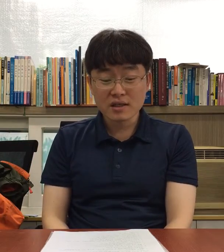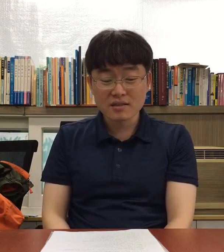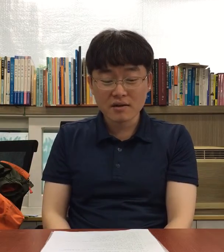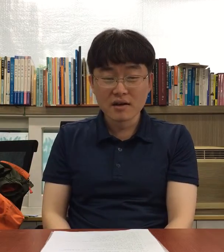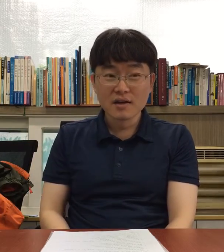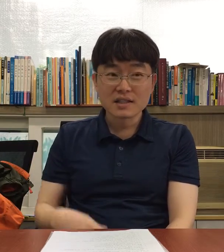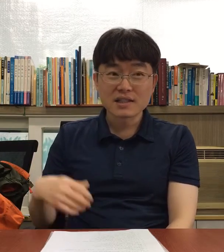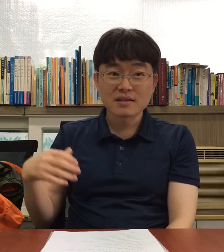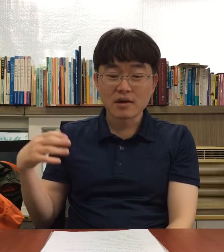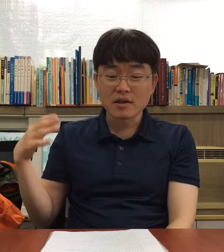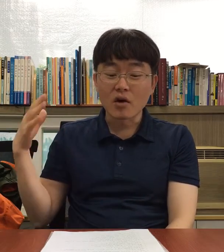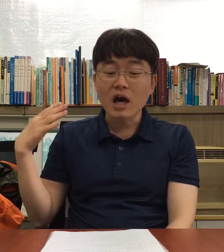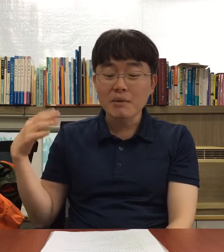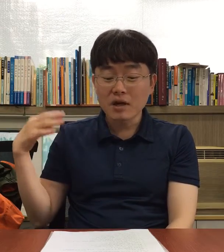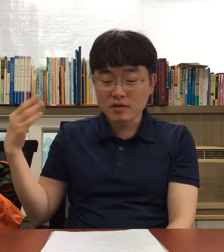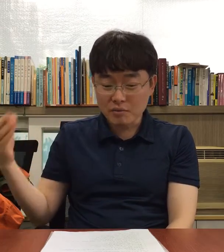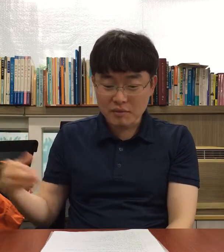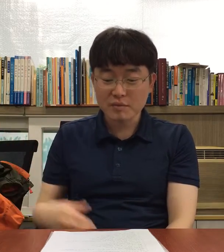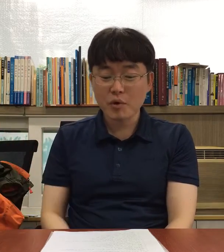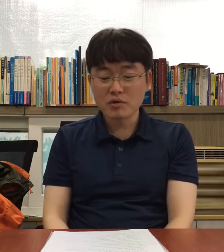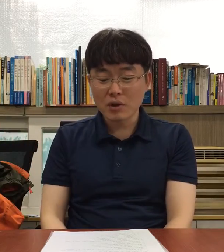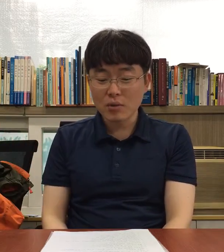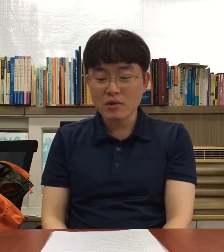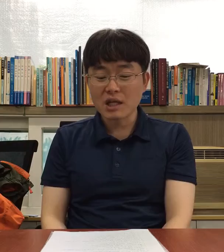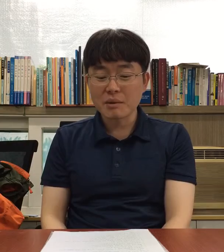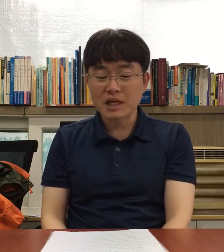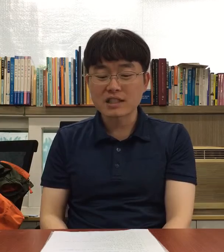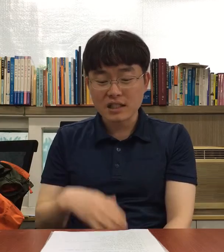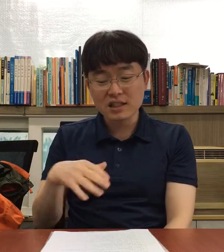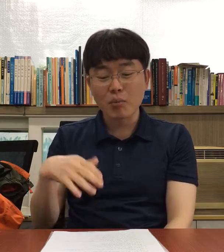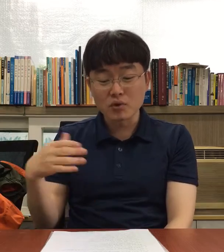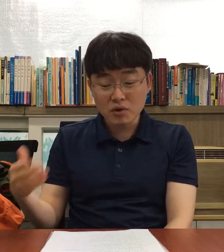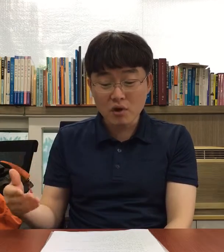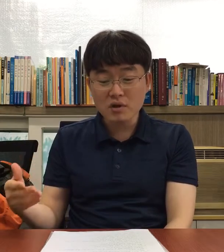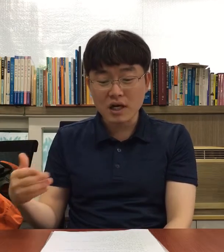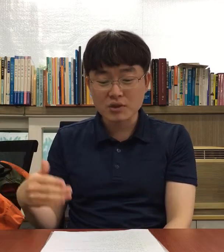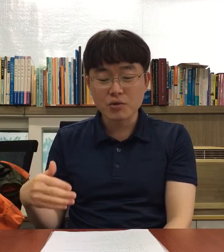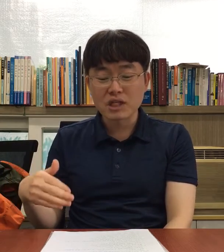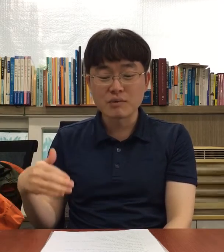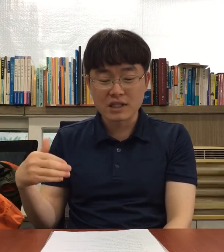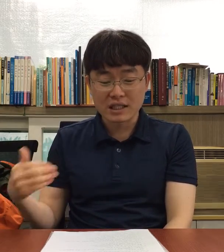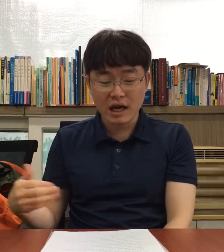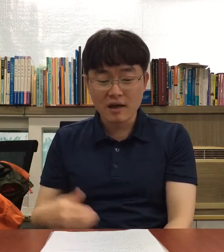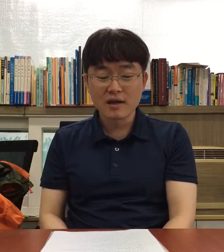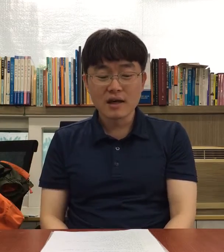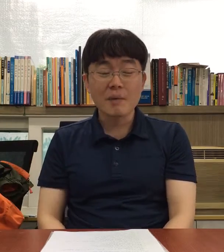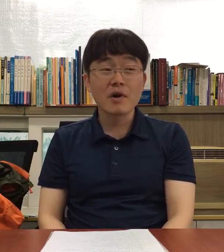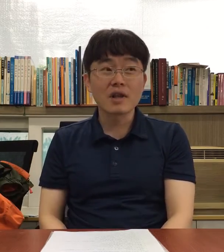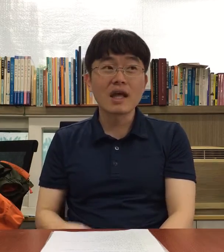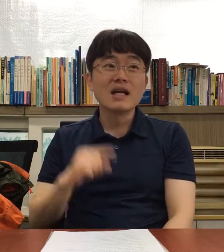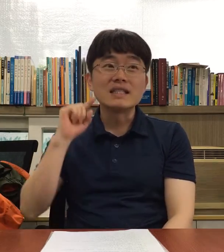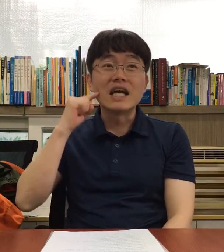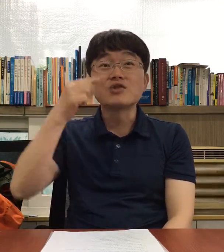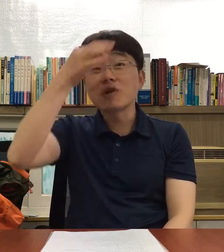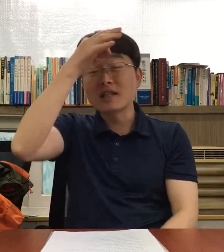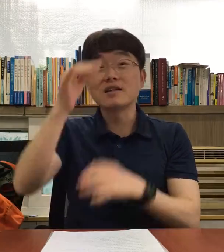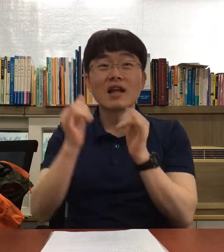그래서 어떤 영감이란 걸 좀 표현을 하고 그 다음에 자신의 본성 가지고 그림을 그린다 하면 예술가들은